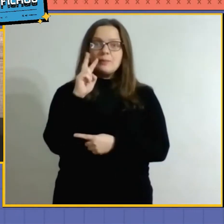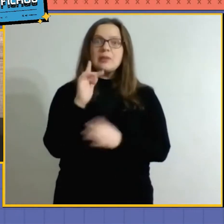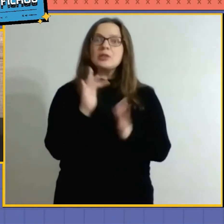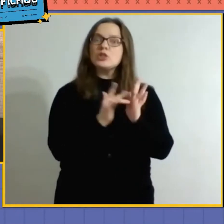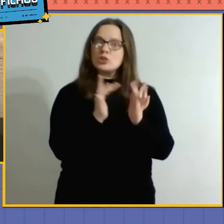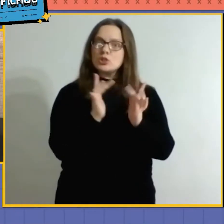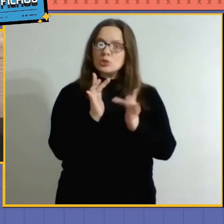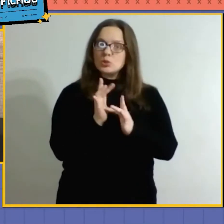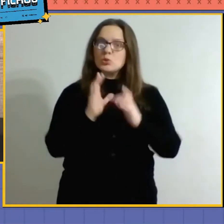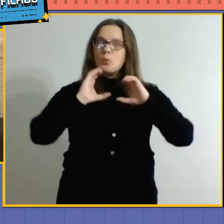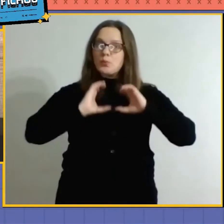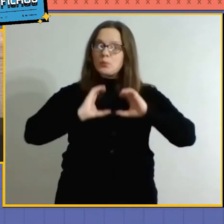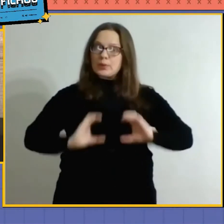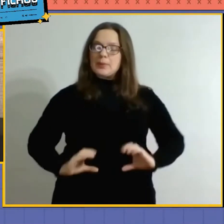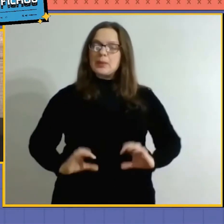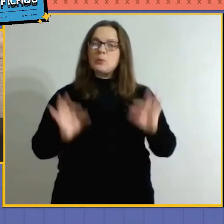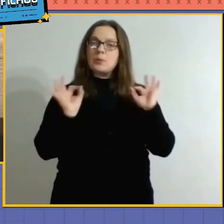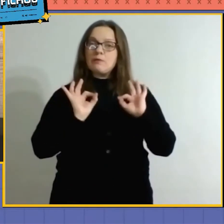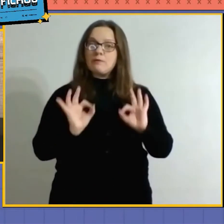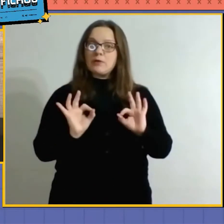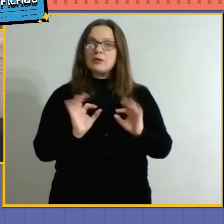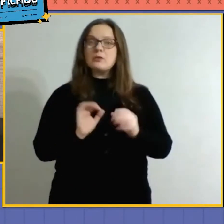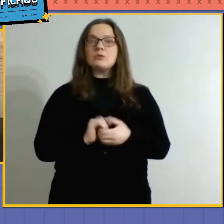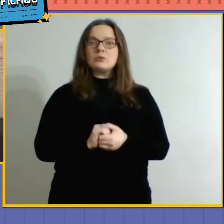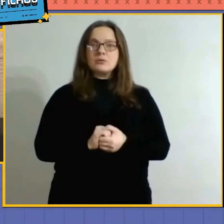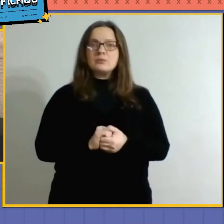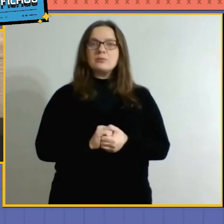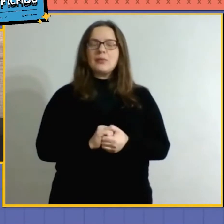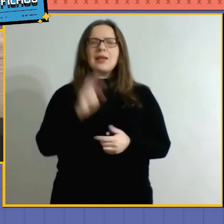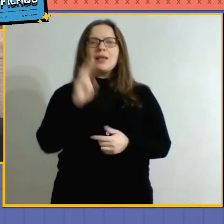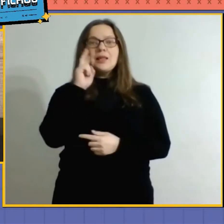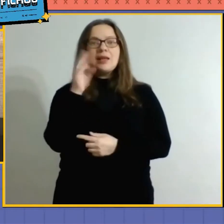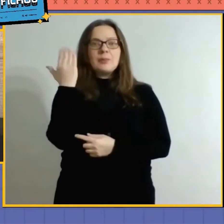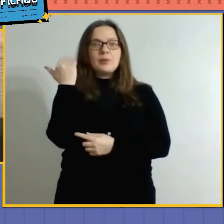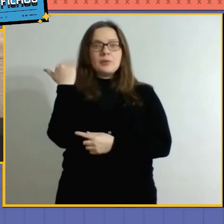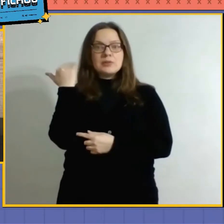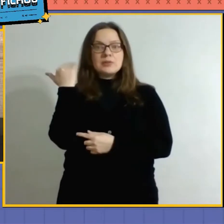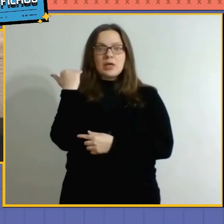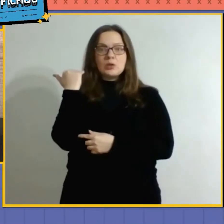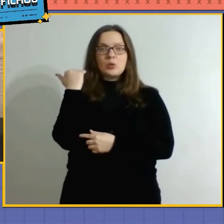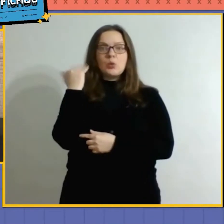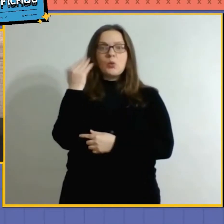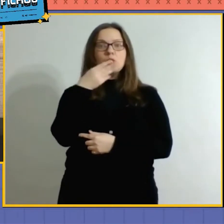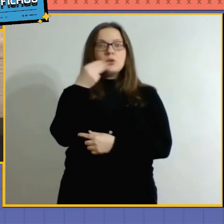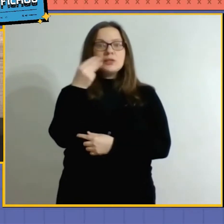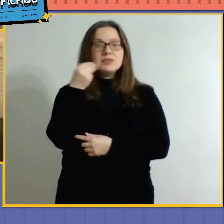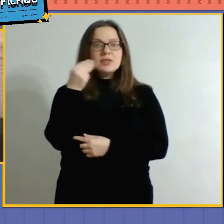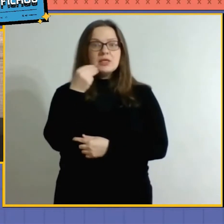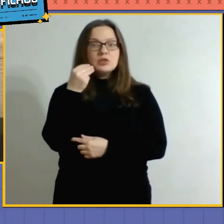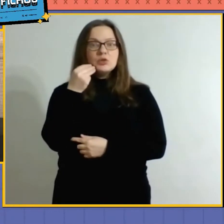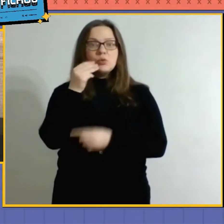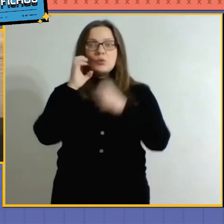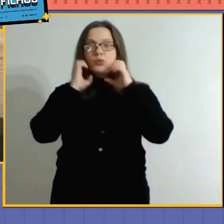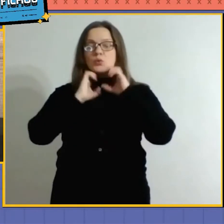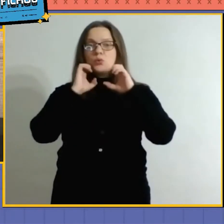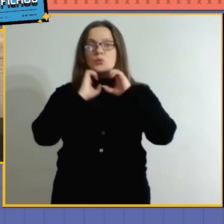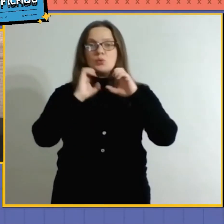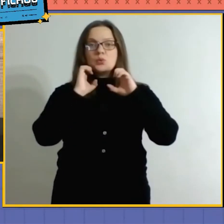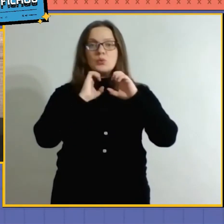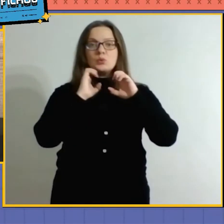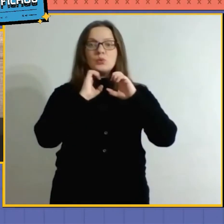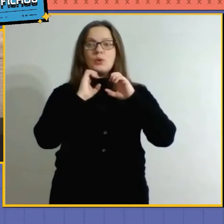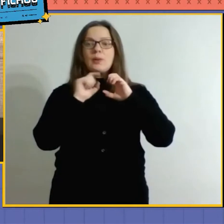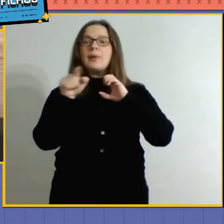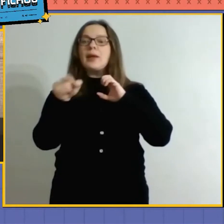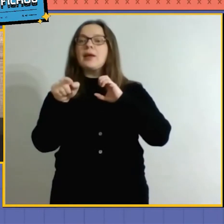há um tempo atrás nós fizemos a história de um adolescente aqui conosco um adolescente pregou o evangelho para outro adolescente e